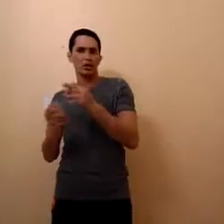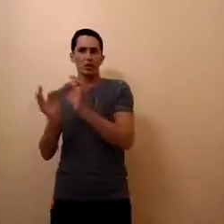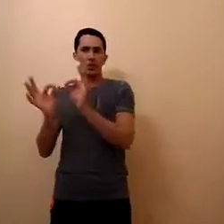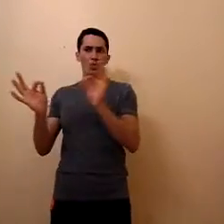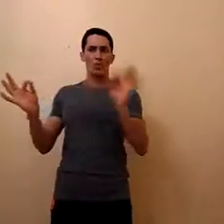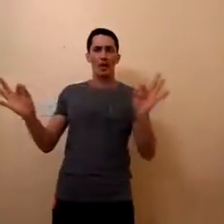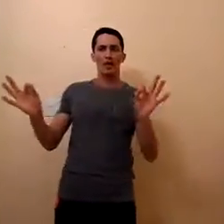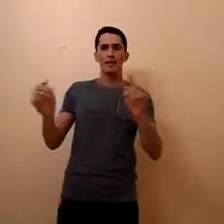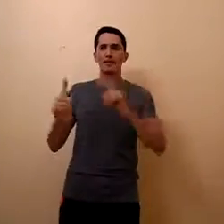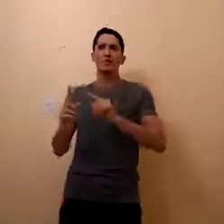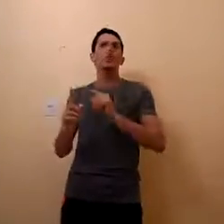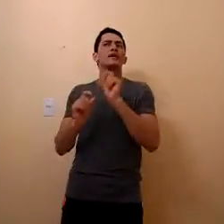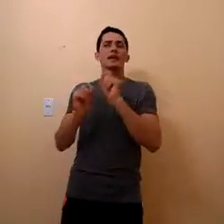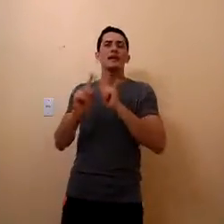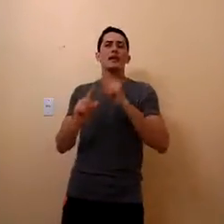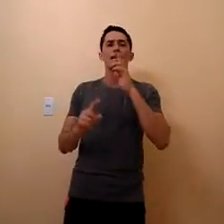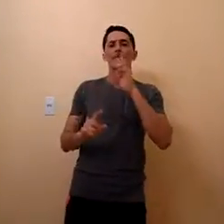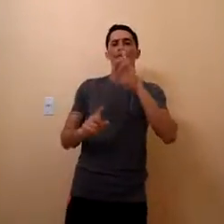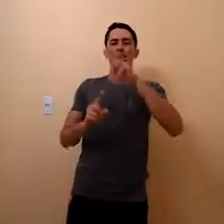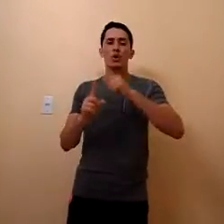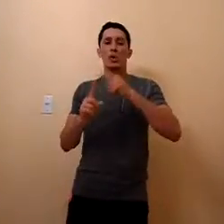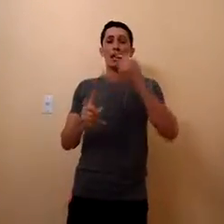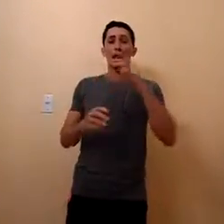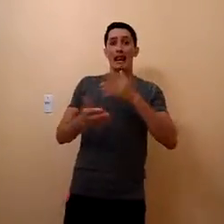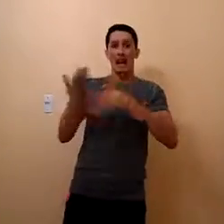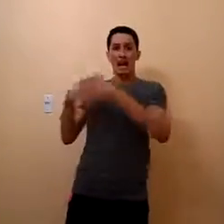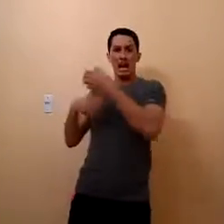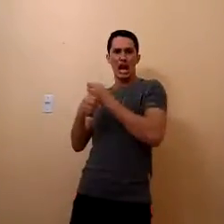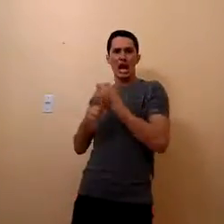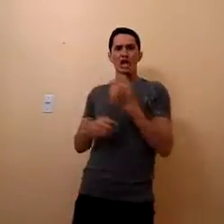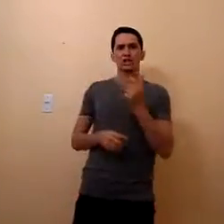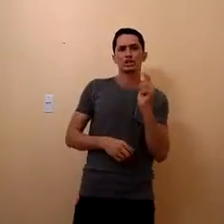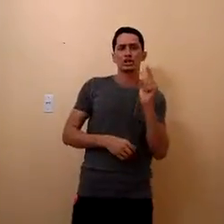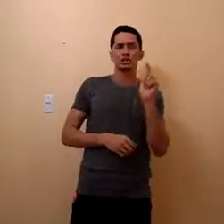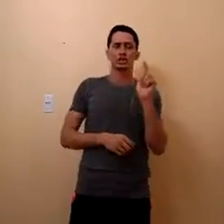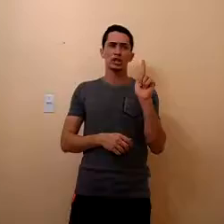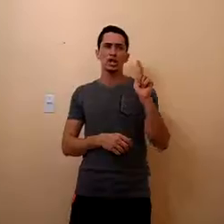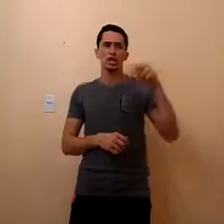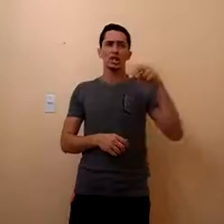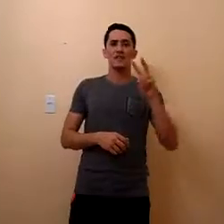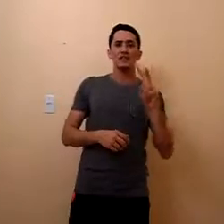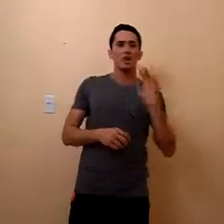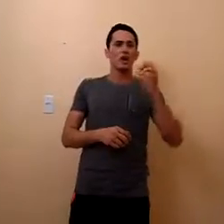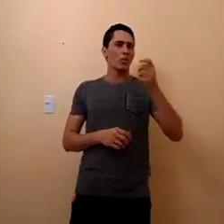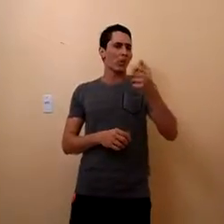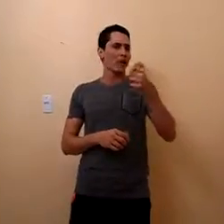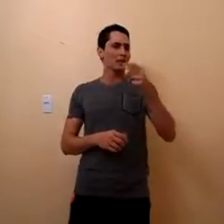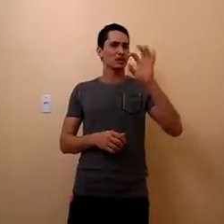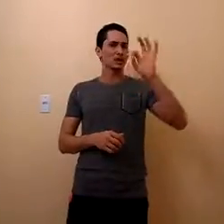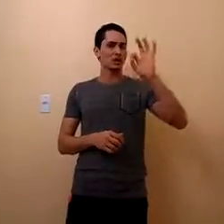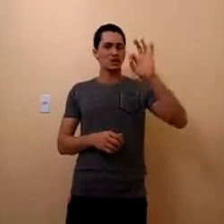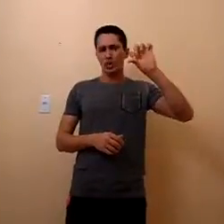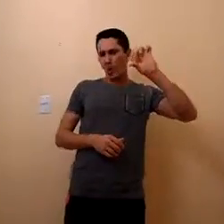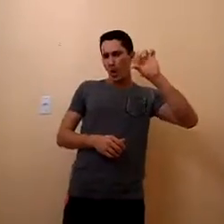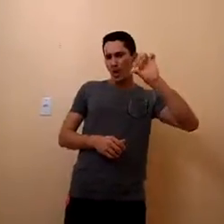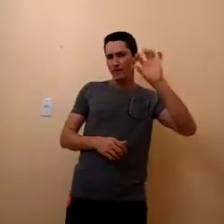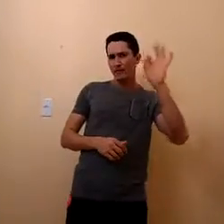um aumento no consumo de GNV no ano passado, quase 9% em todo o Brasil. Um crescimento bem acima de